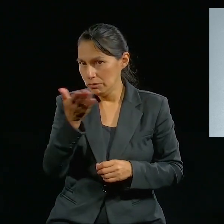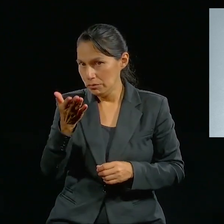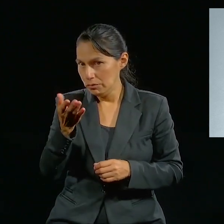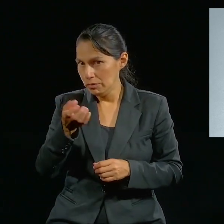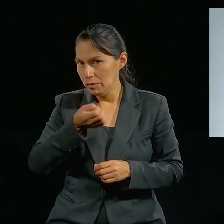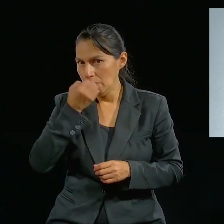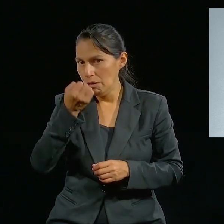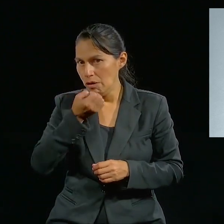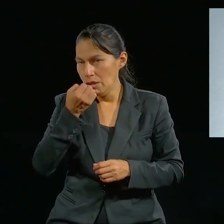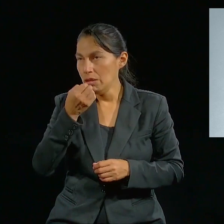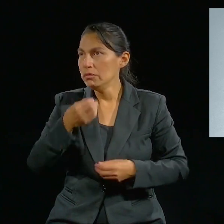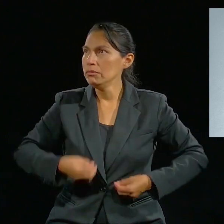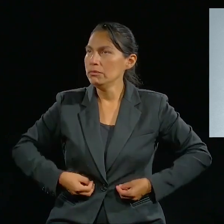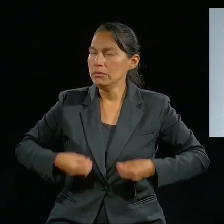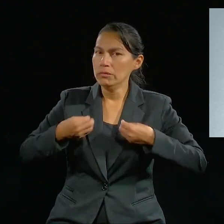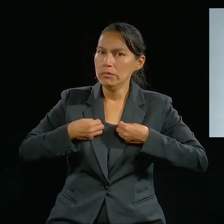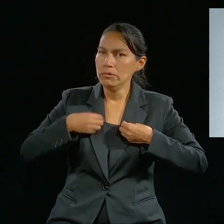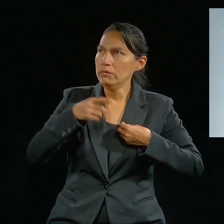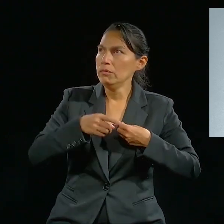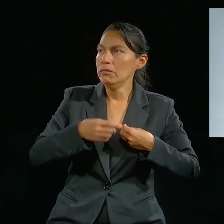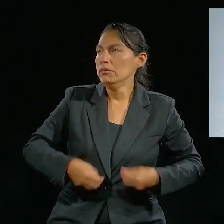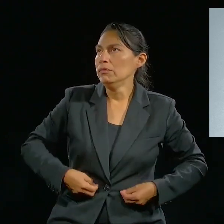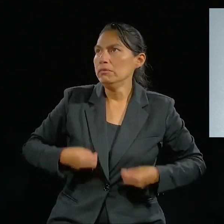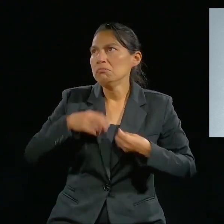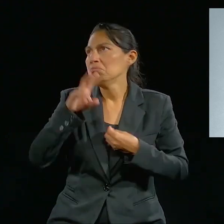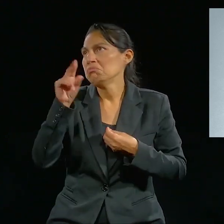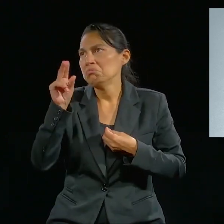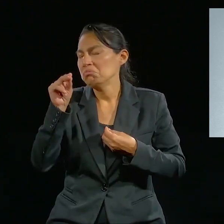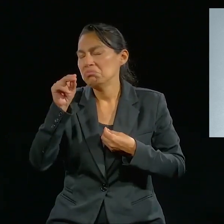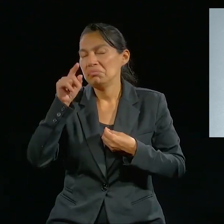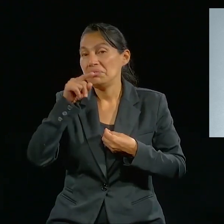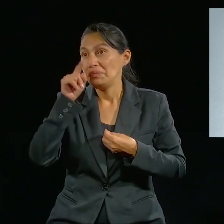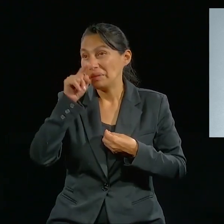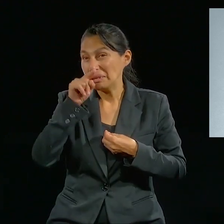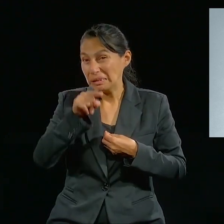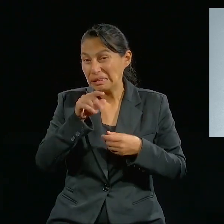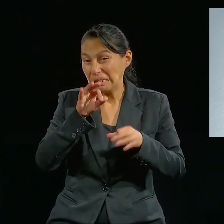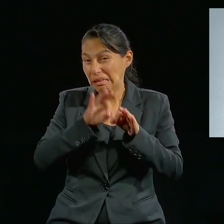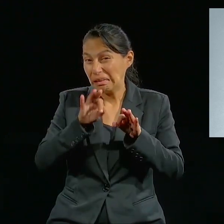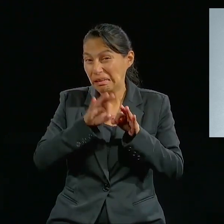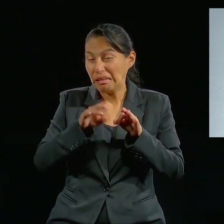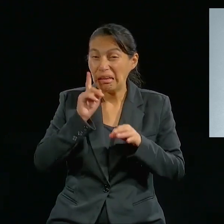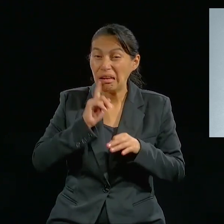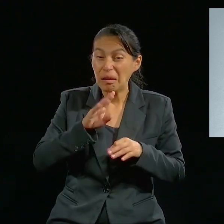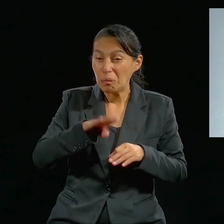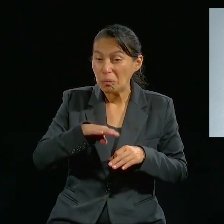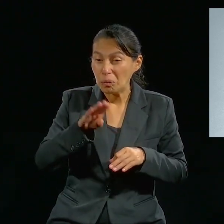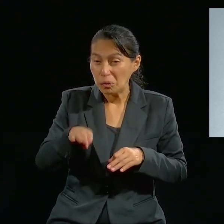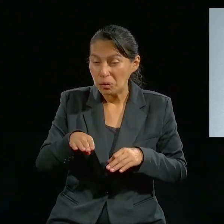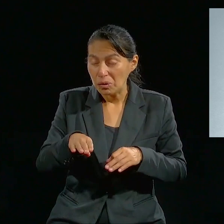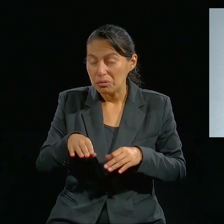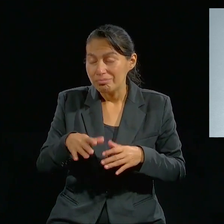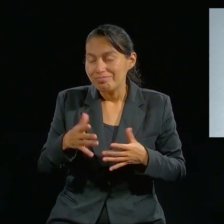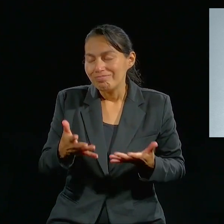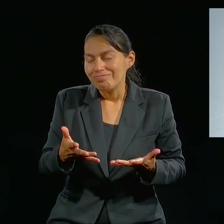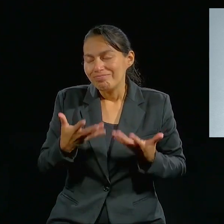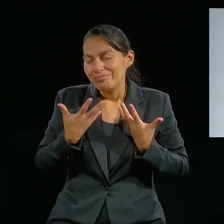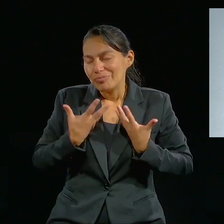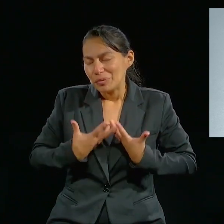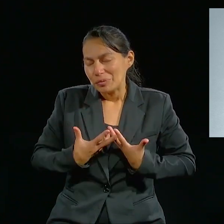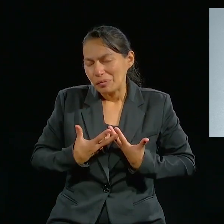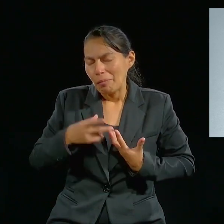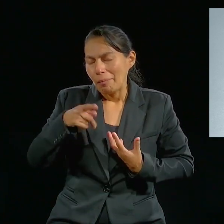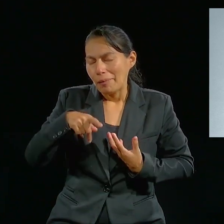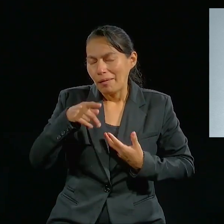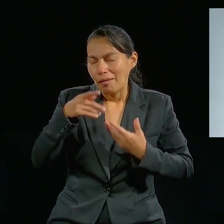hizo lo que ustedes decían, pero sí se aclaró en tu mente que Dios estaba al control y que la